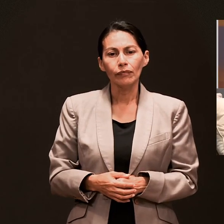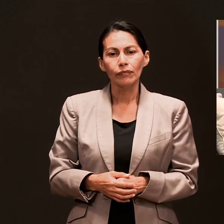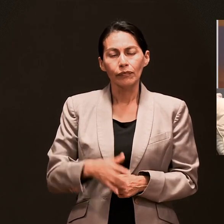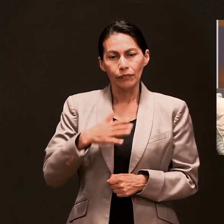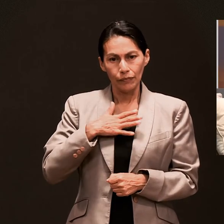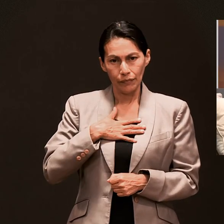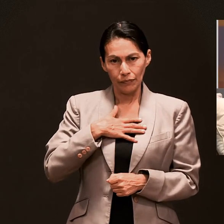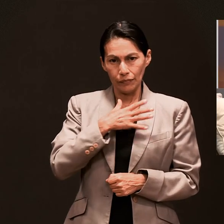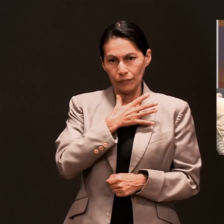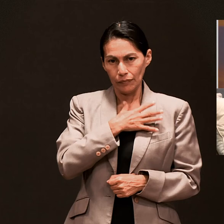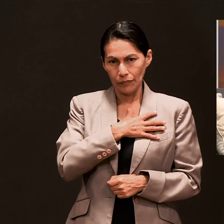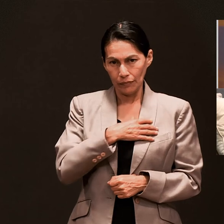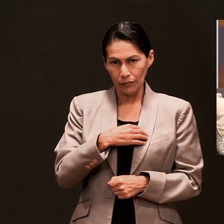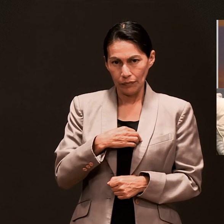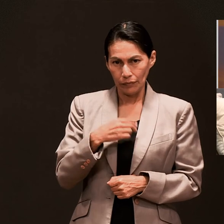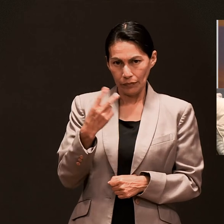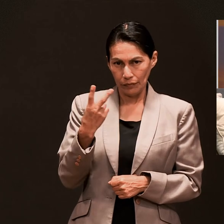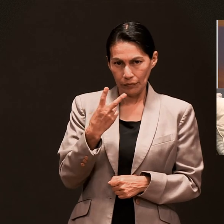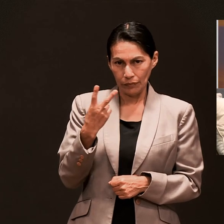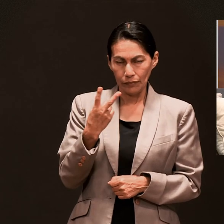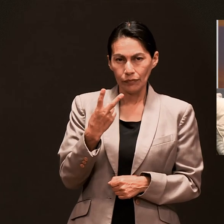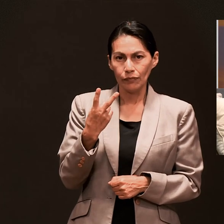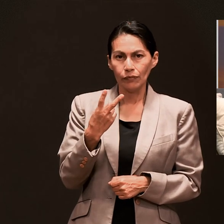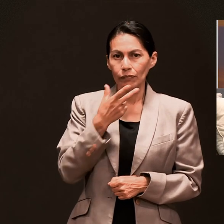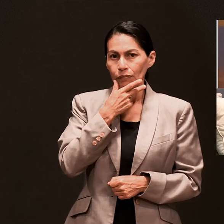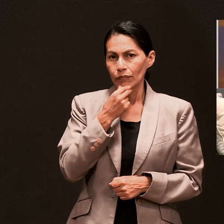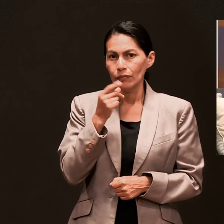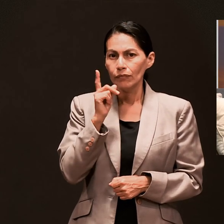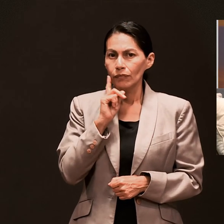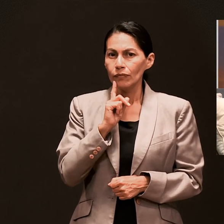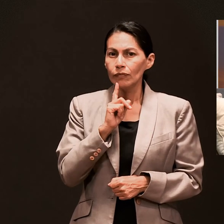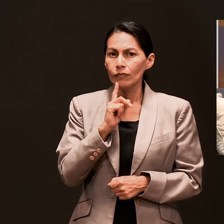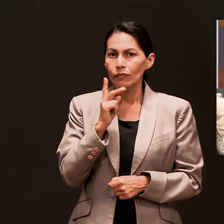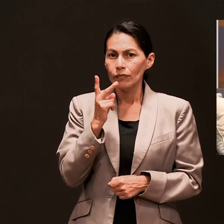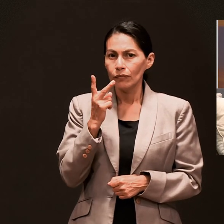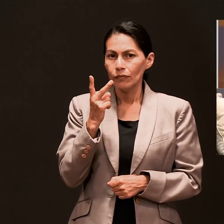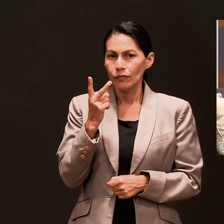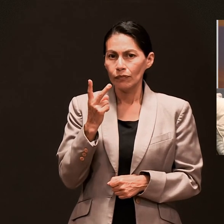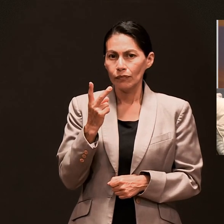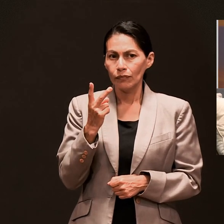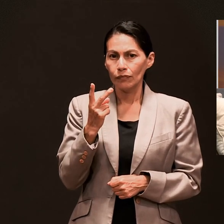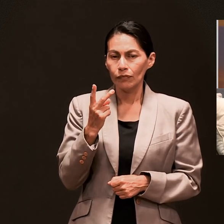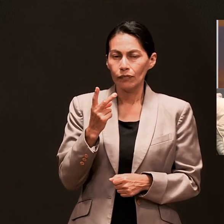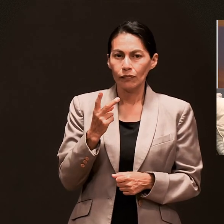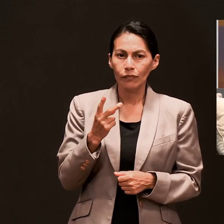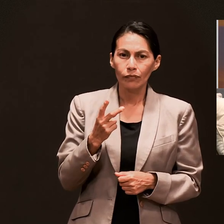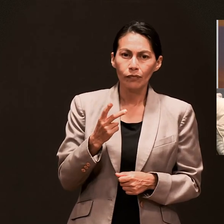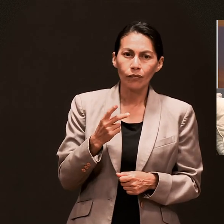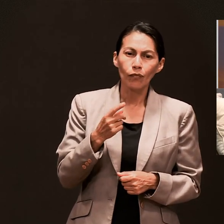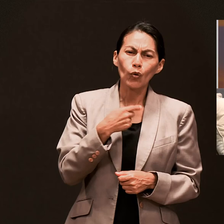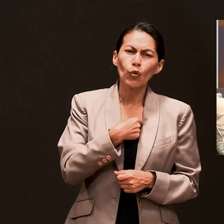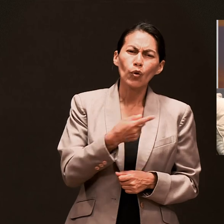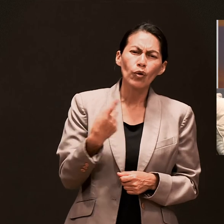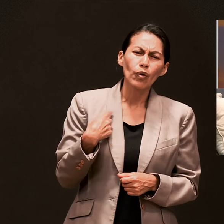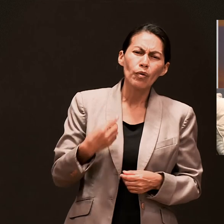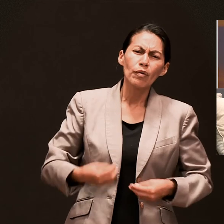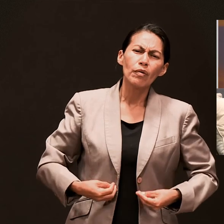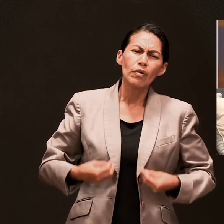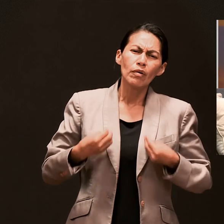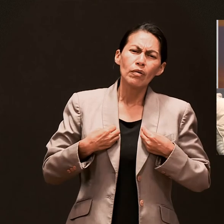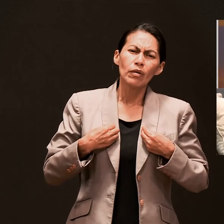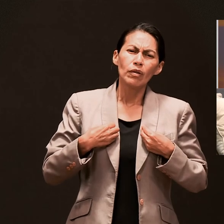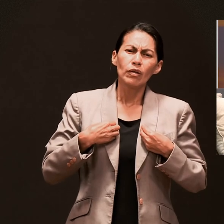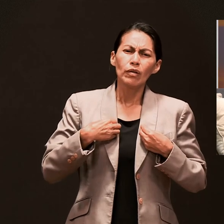que Pues mis hijos iban a de la casa donde vivíamos que